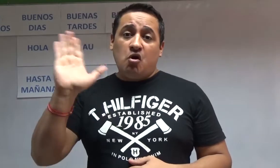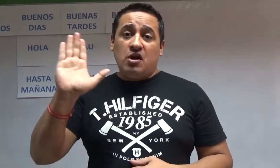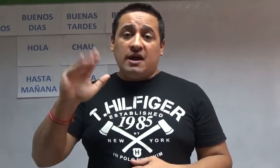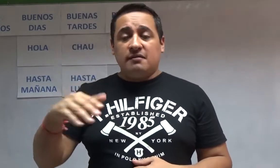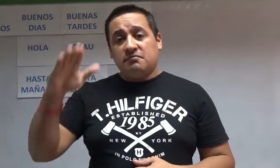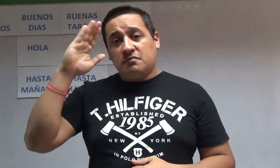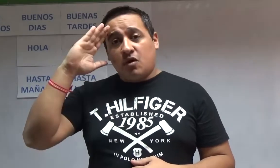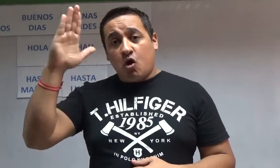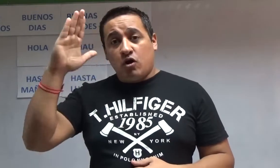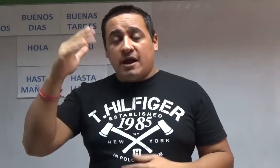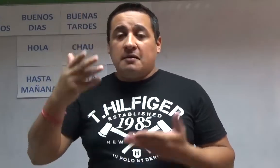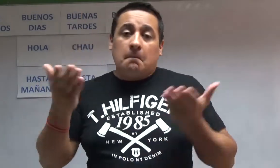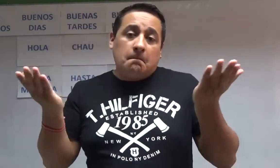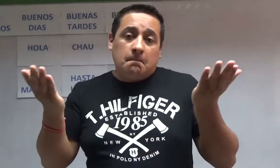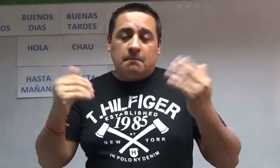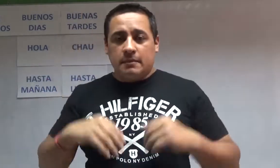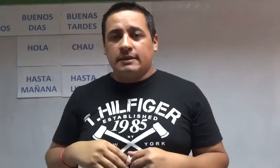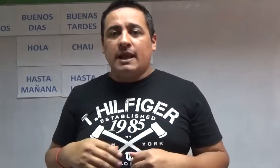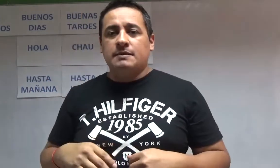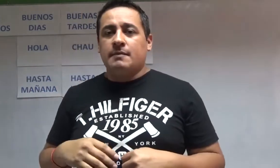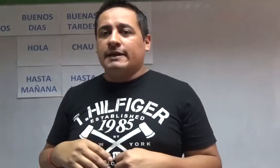Hola, hola, de la misma manera.